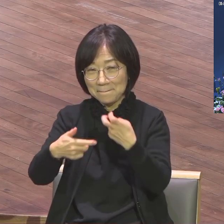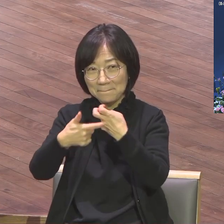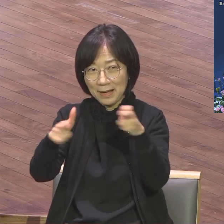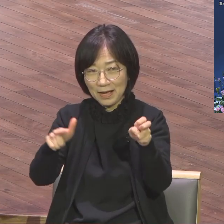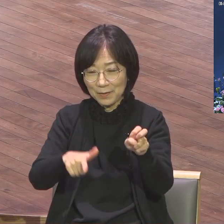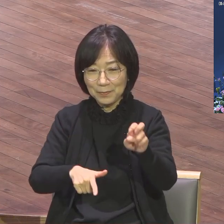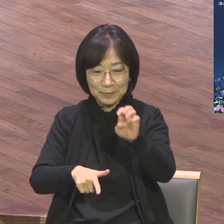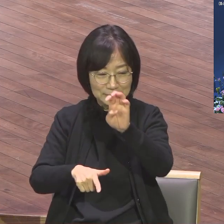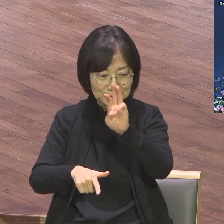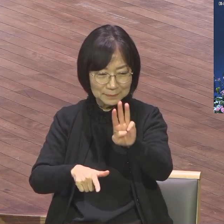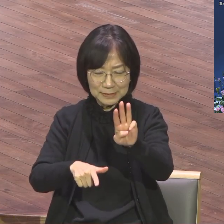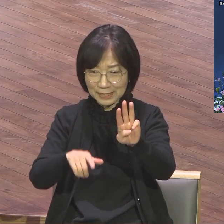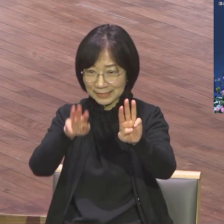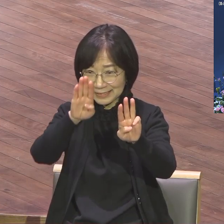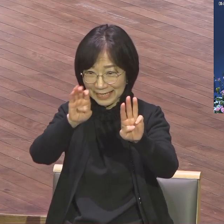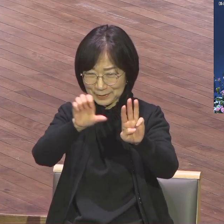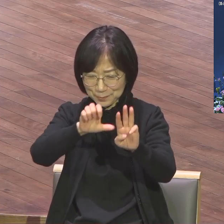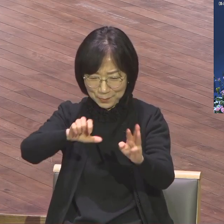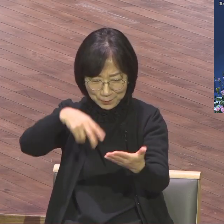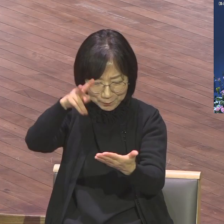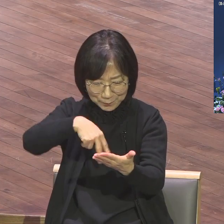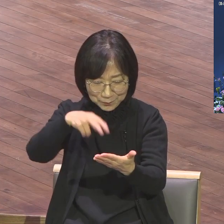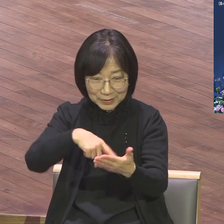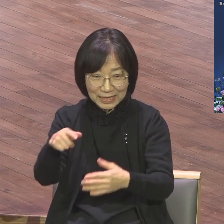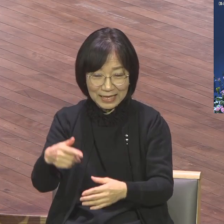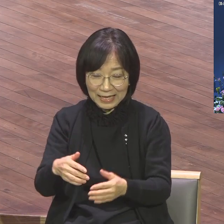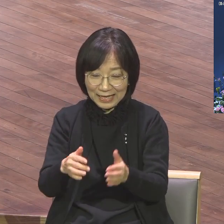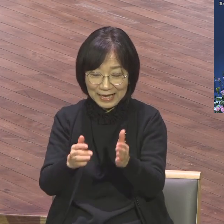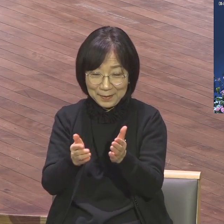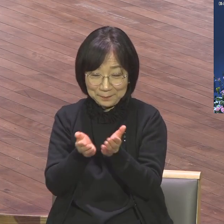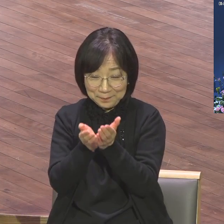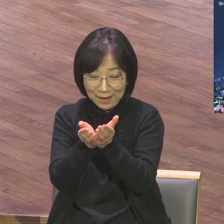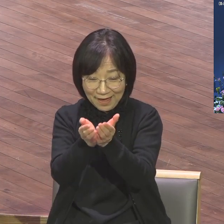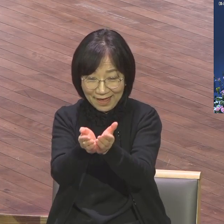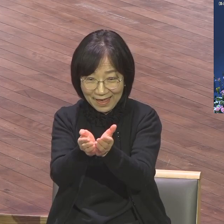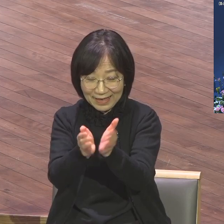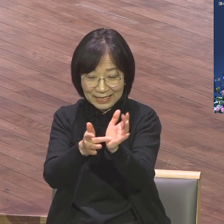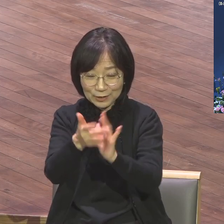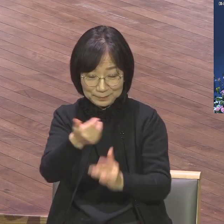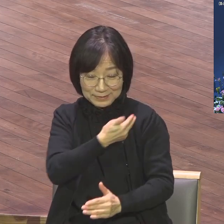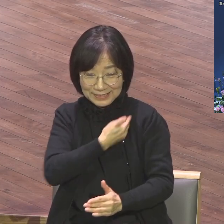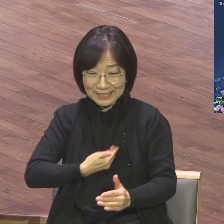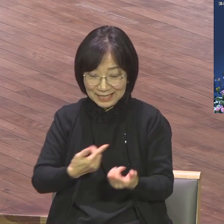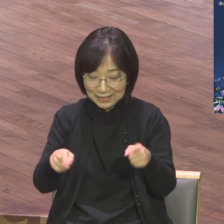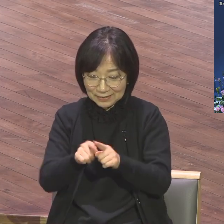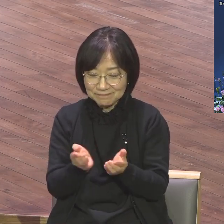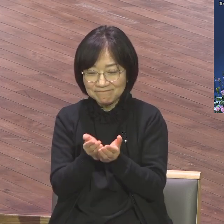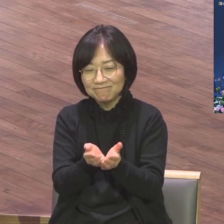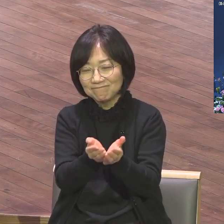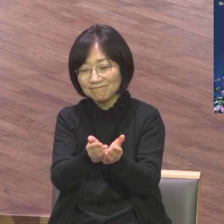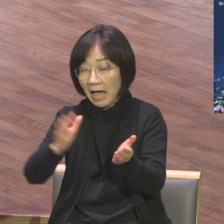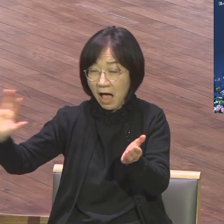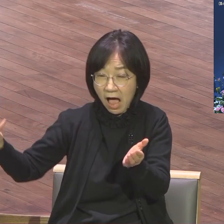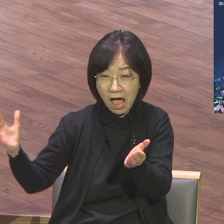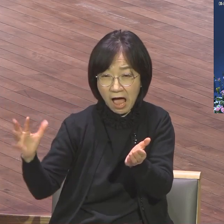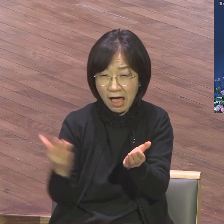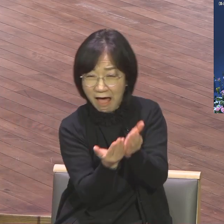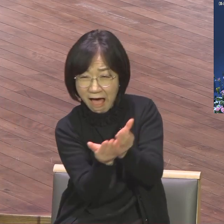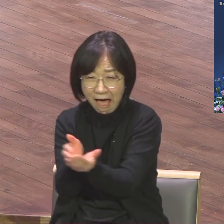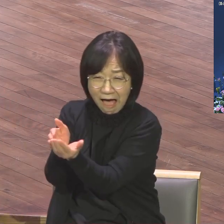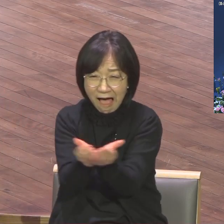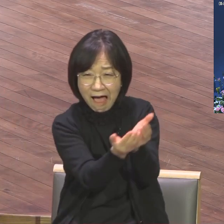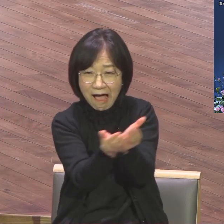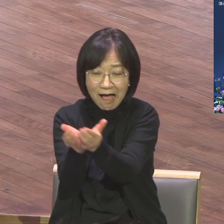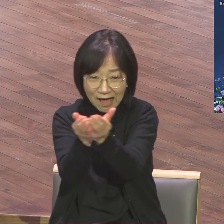35절로 41절에 나오는 광풍사건, 광풍사건 통해서도 예수님이 제자들의